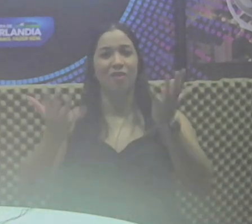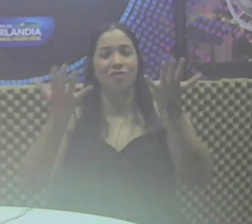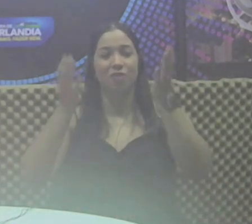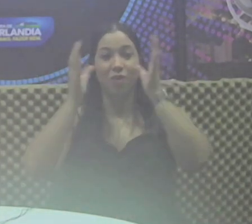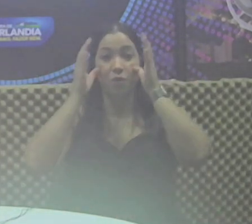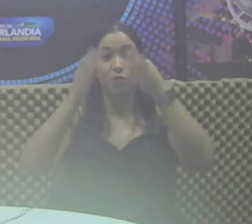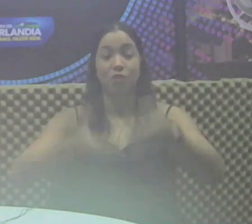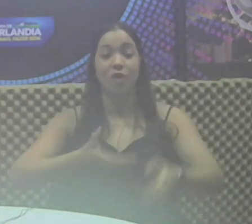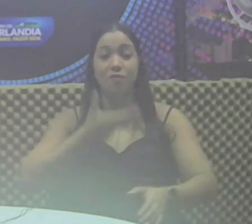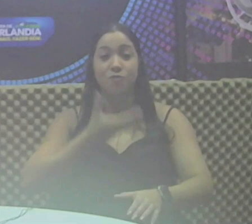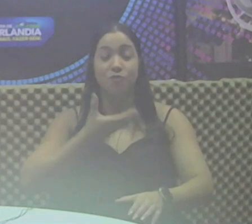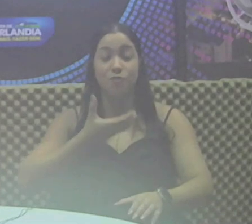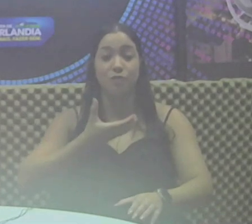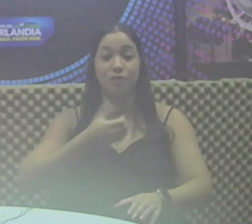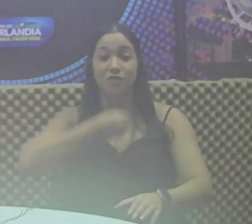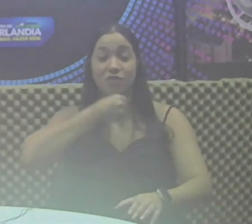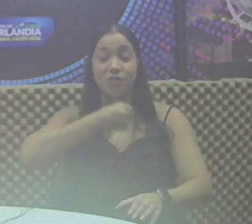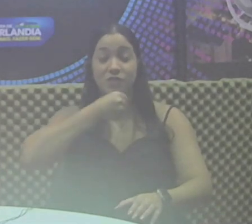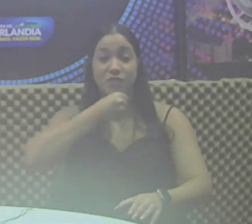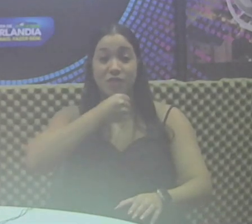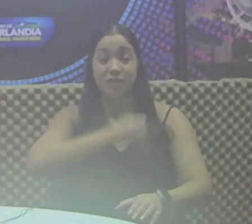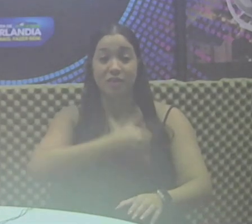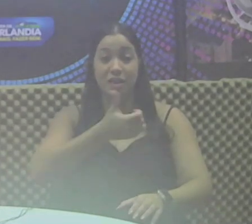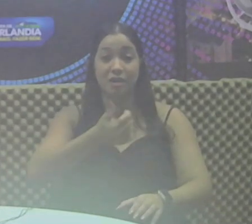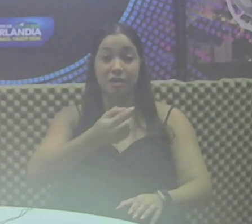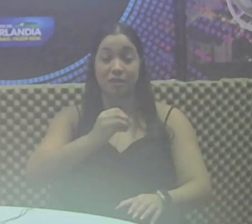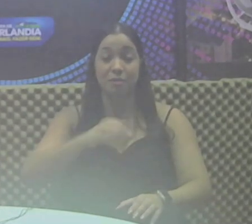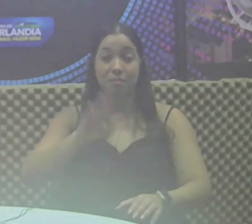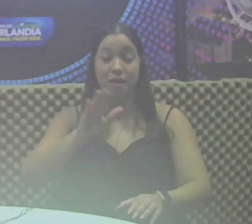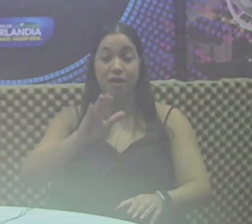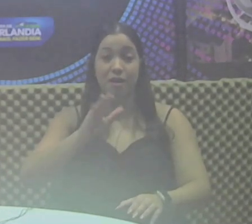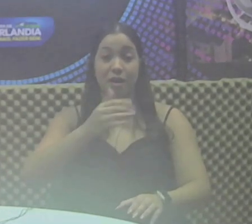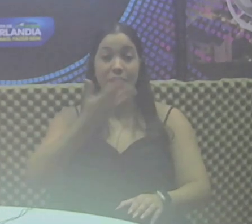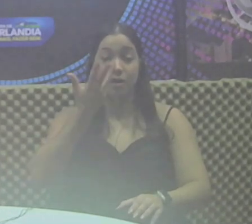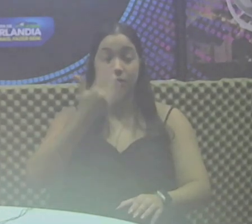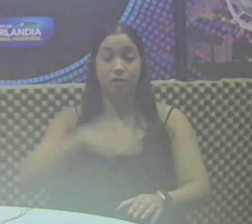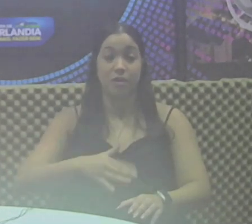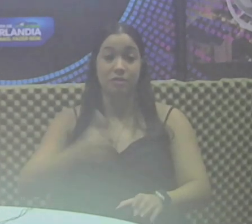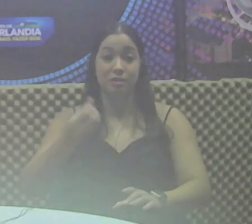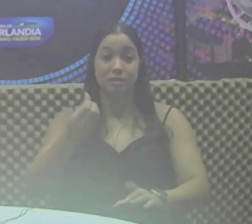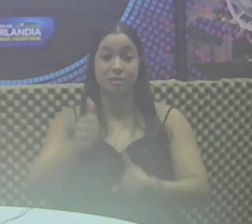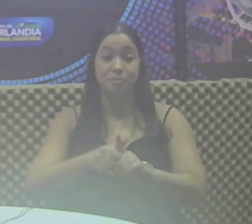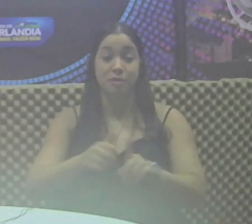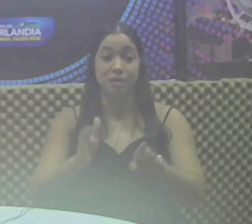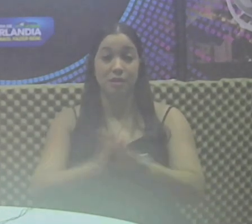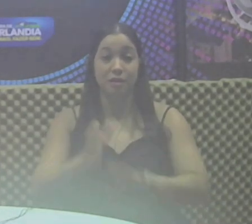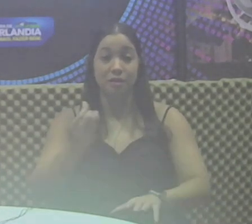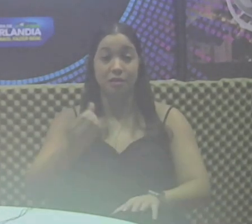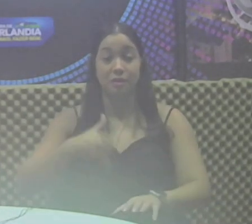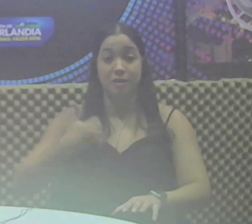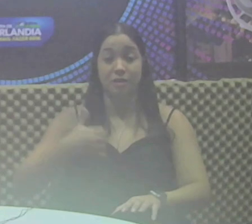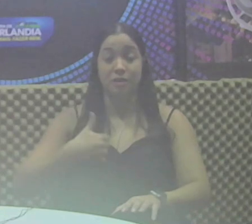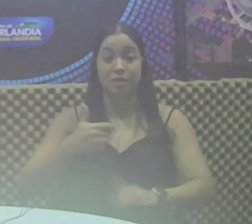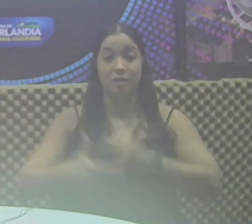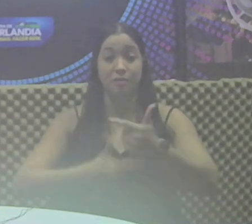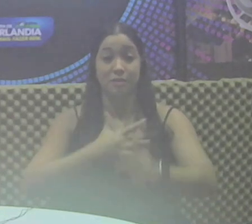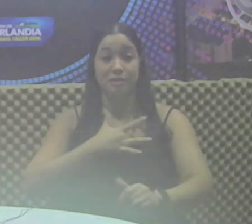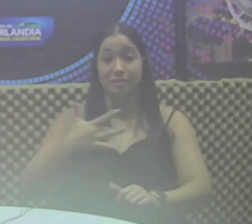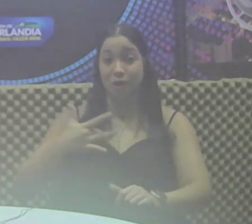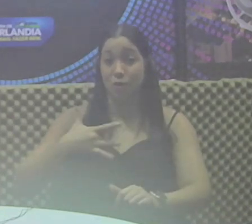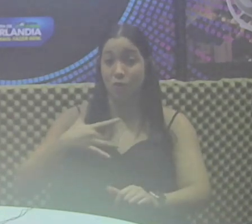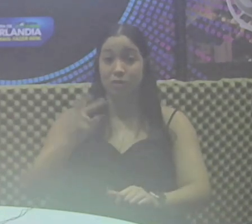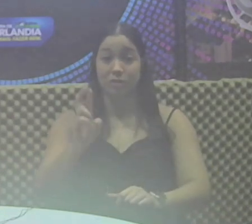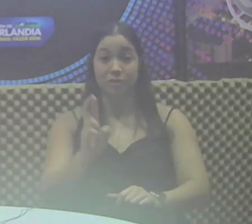com 60 anos ou mais, crianças de 6 meses a menores de 6 anos, trabalhadores de saúde, gestantes,